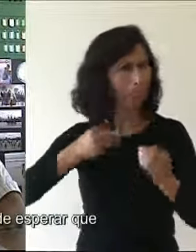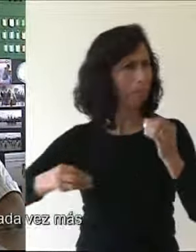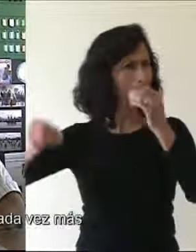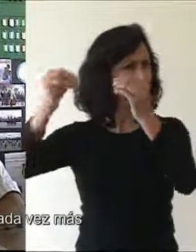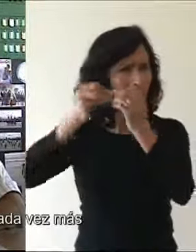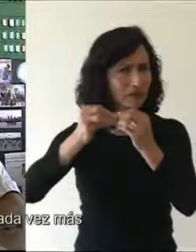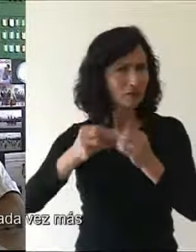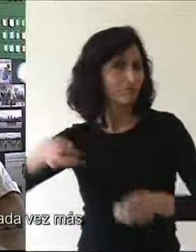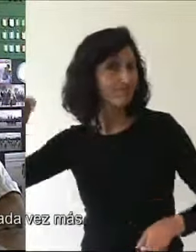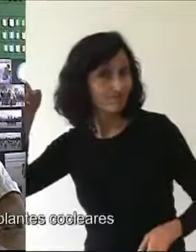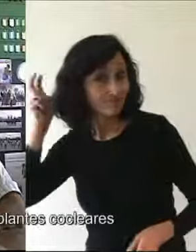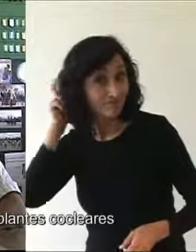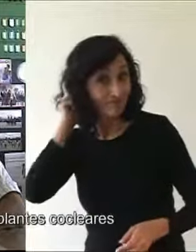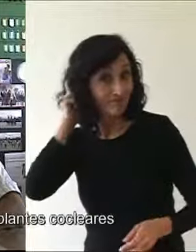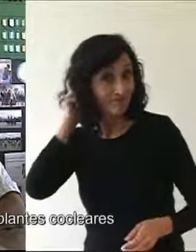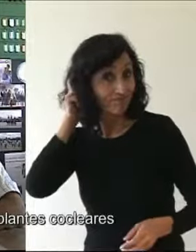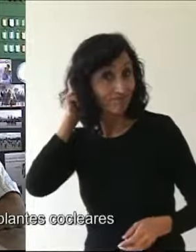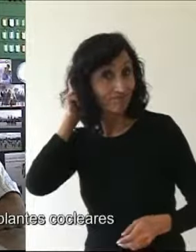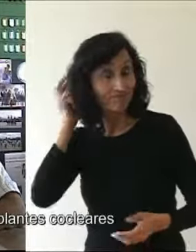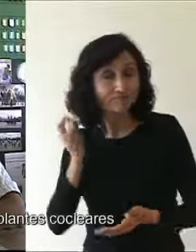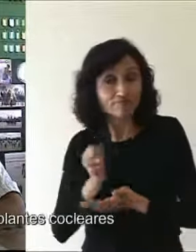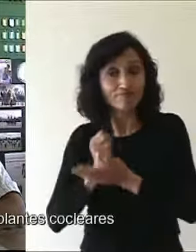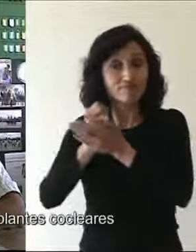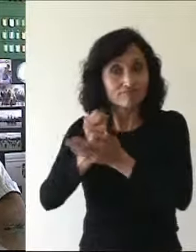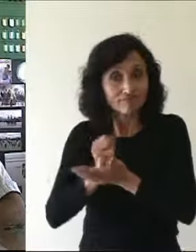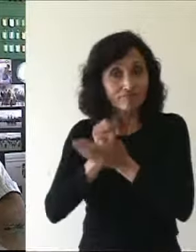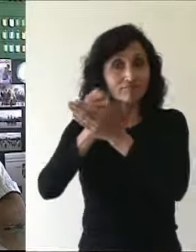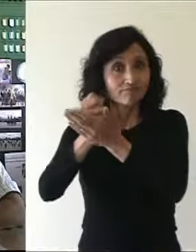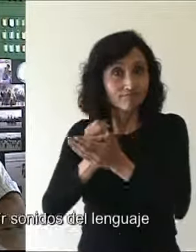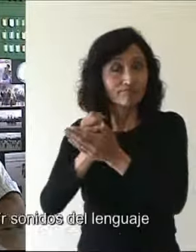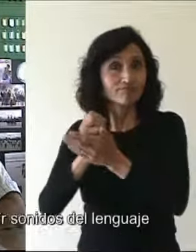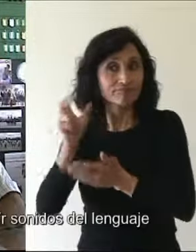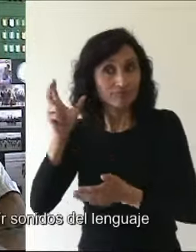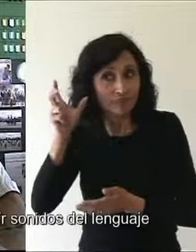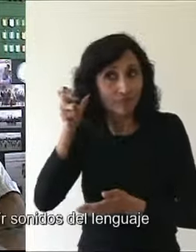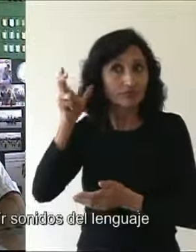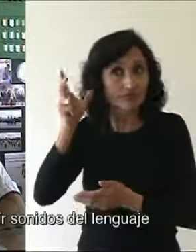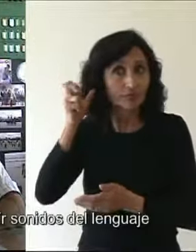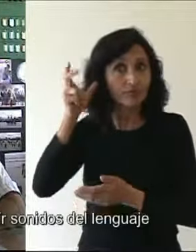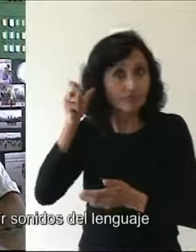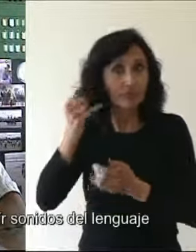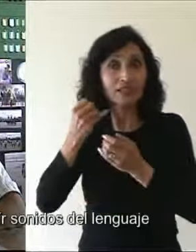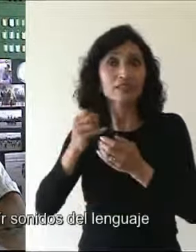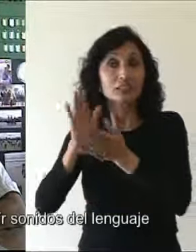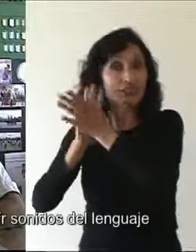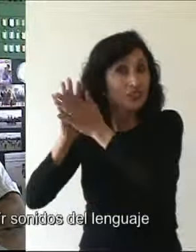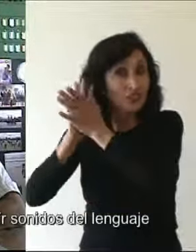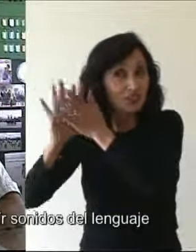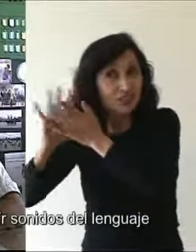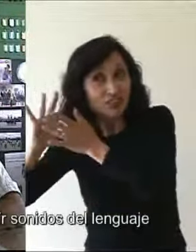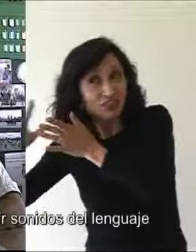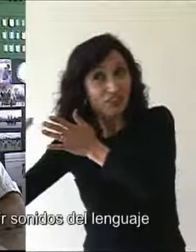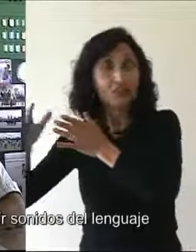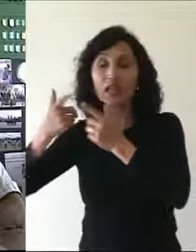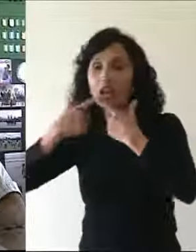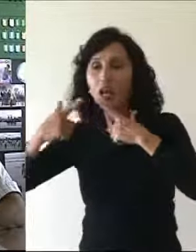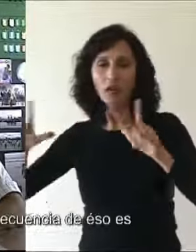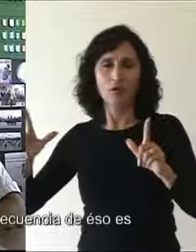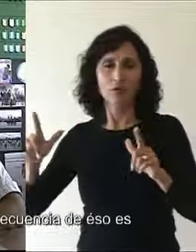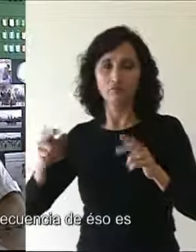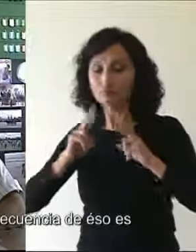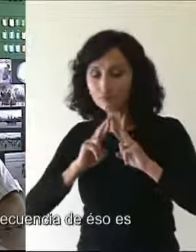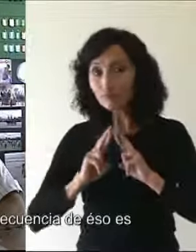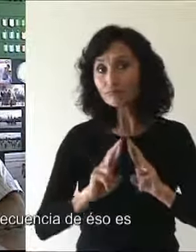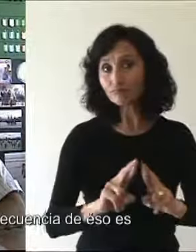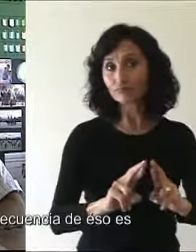que cada vez más los implantes cocleares ayuden a oír sonidos del lenguaje.